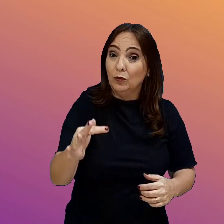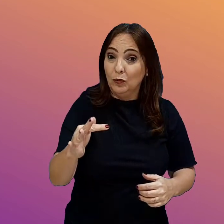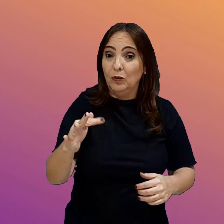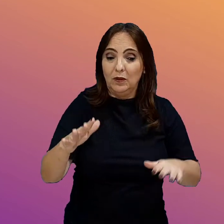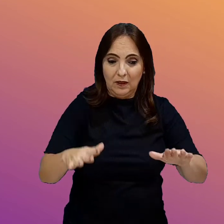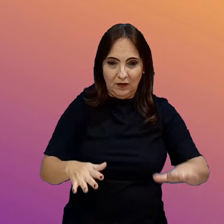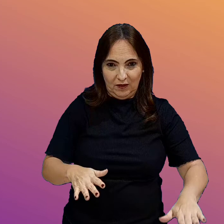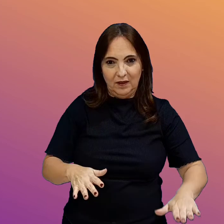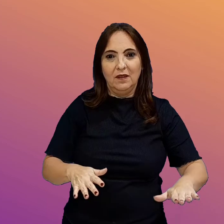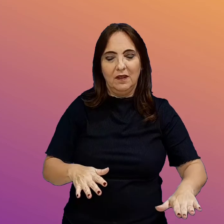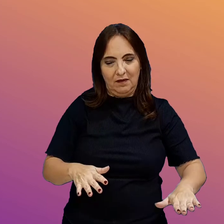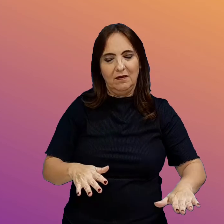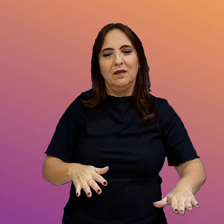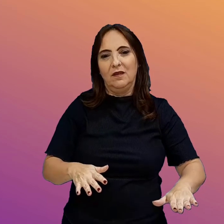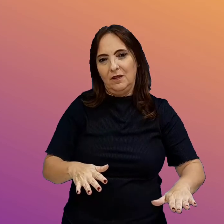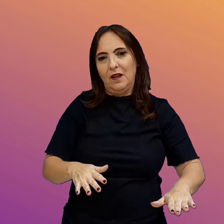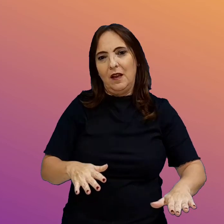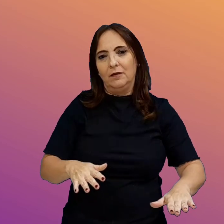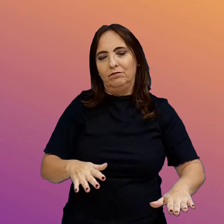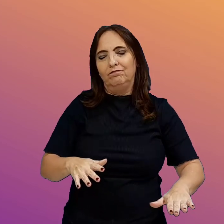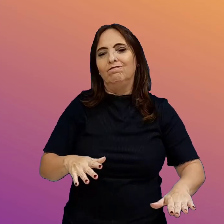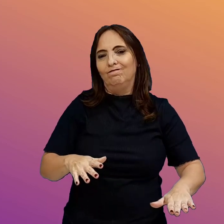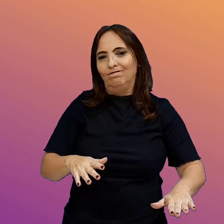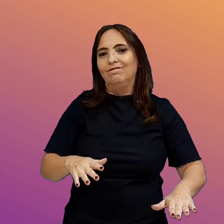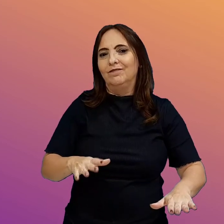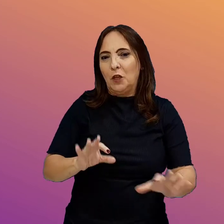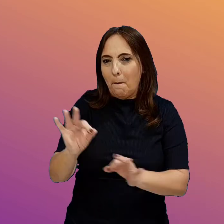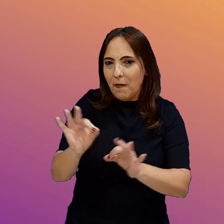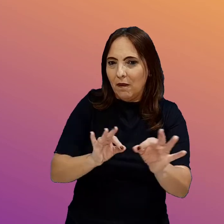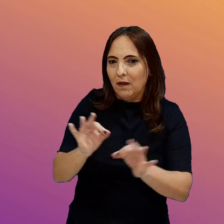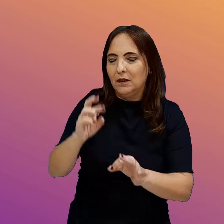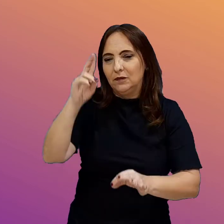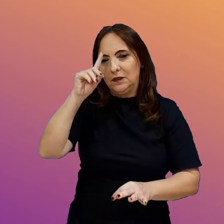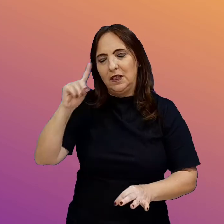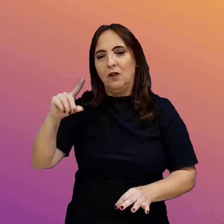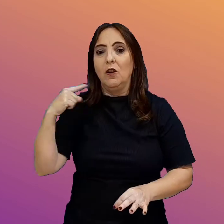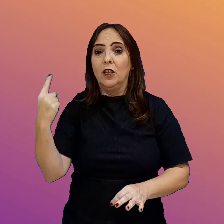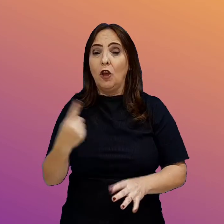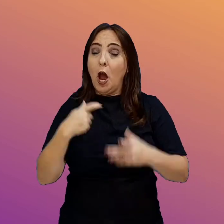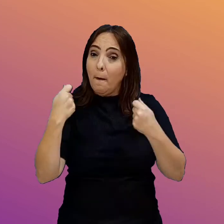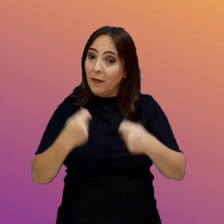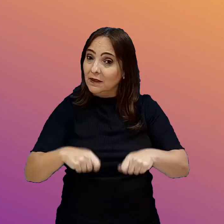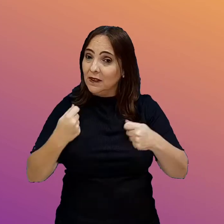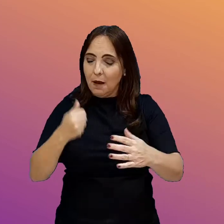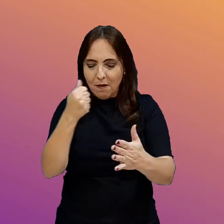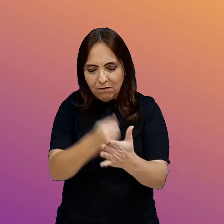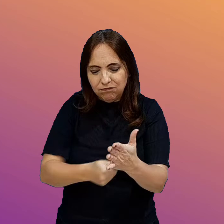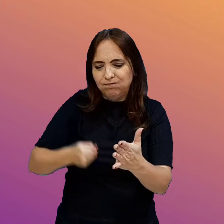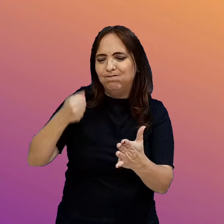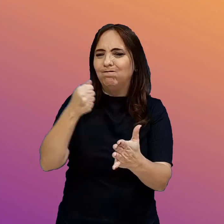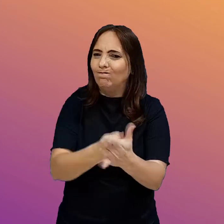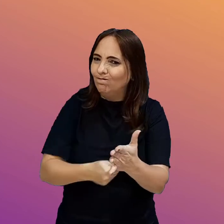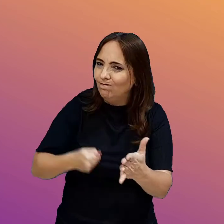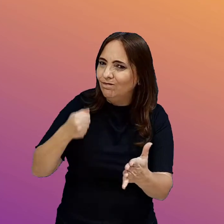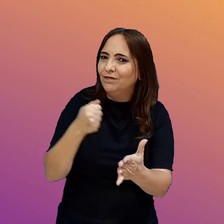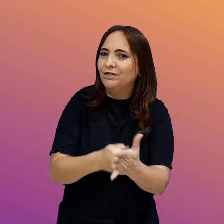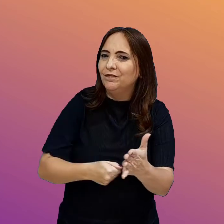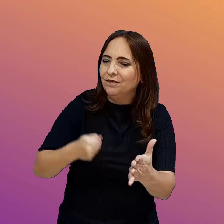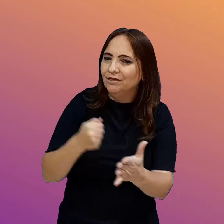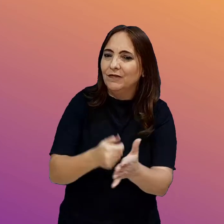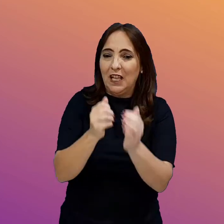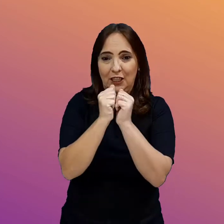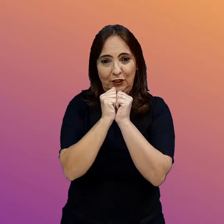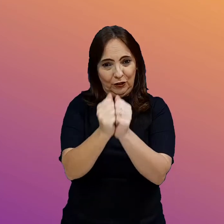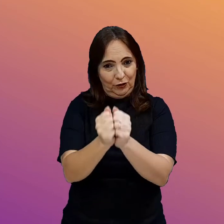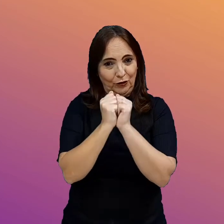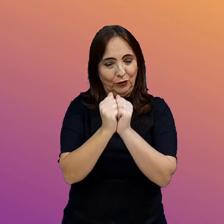igreja, precisamos vestir essa camisa, precisamos batalhar essa guerra aí junto aos